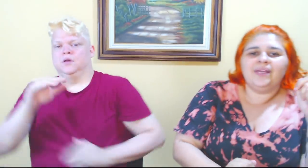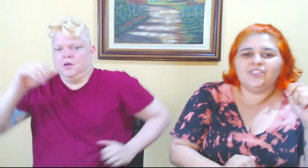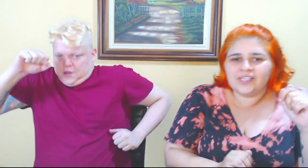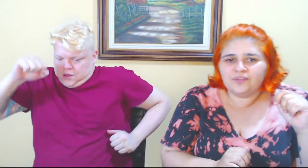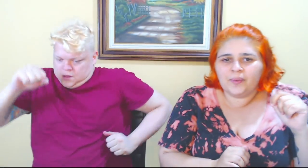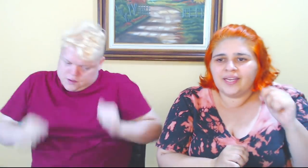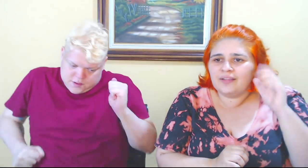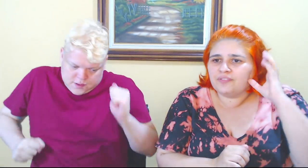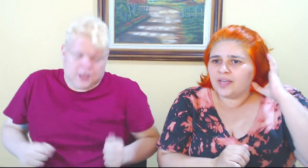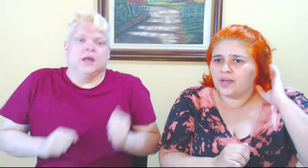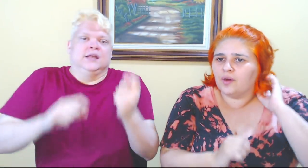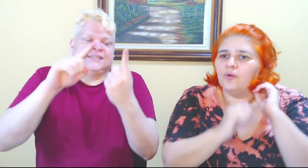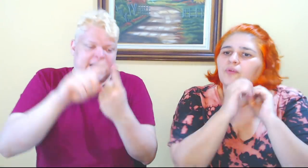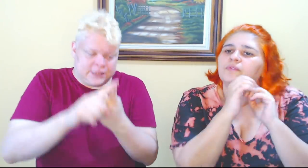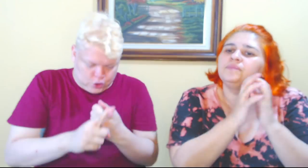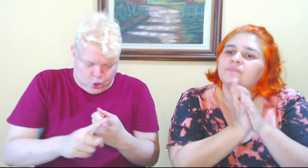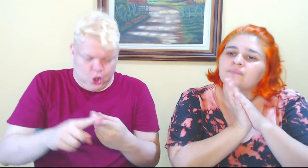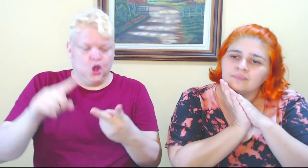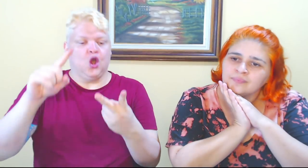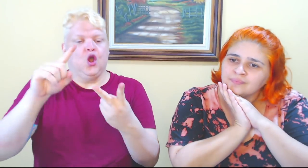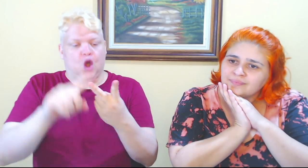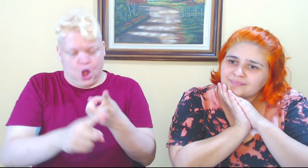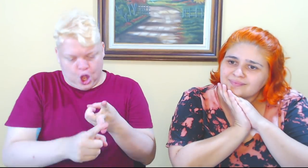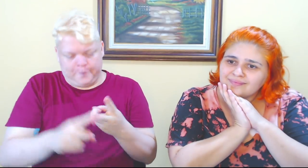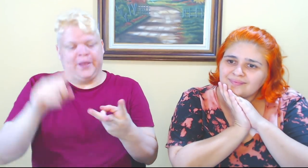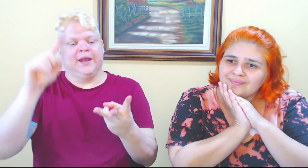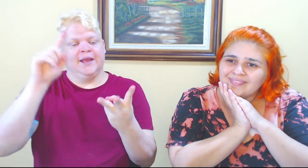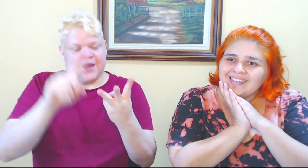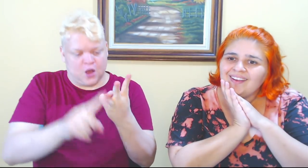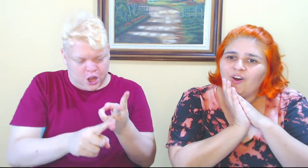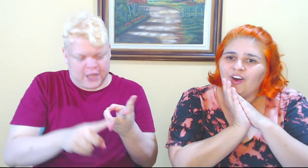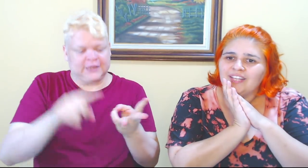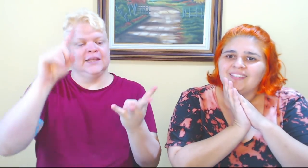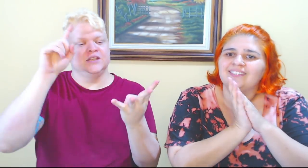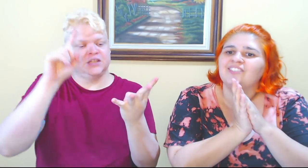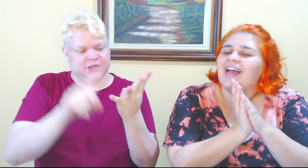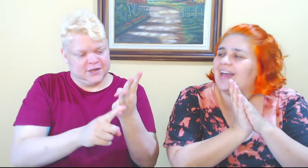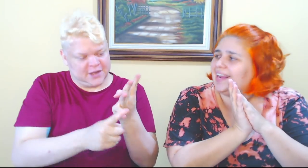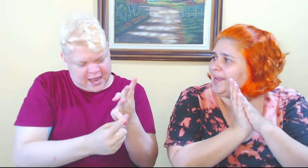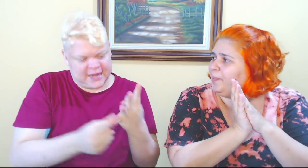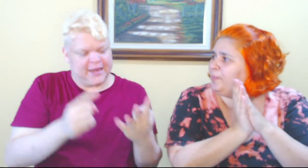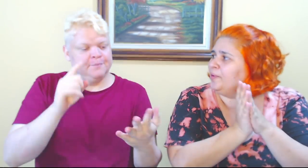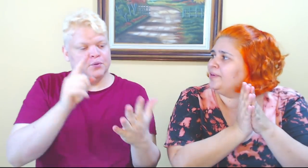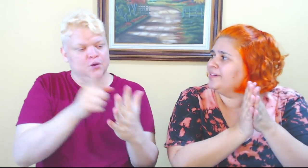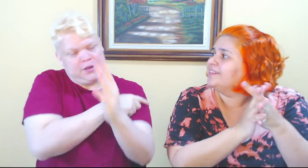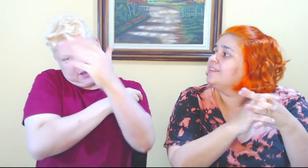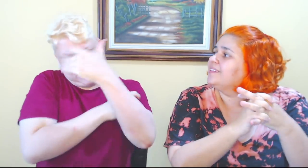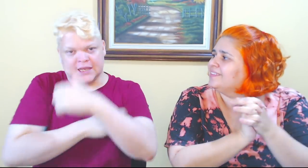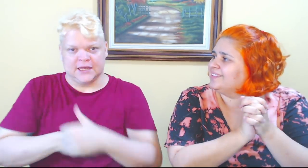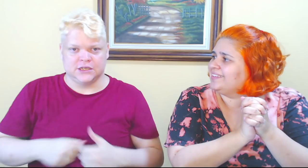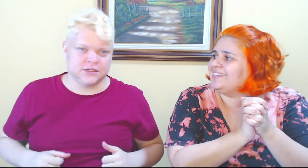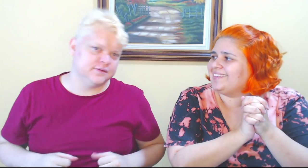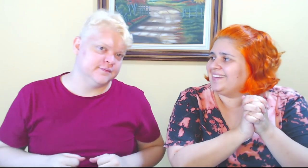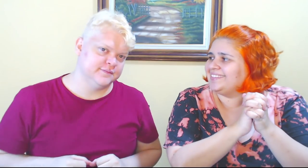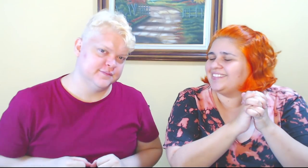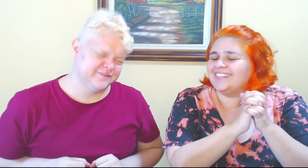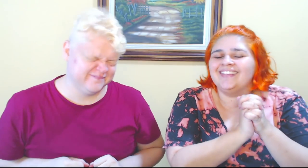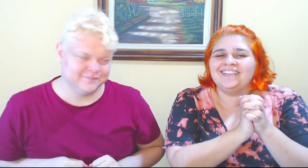Porque esse filme é incrível Sator Ópera Rotas Arepo Arepo E Tênis E Tênis Então